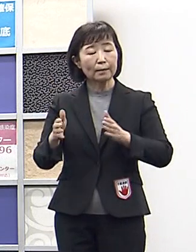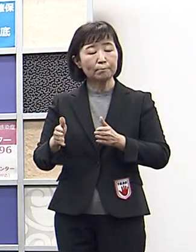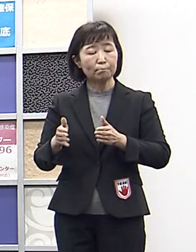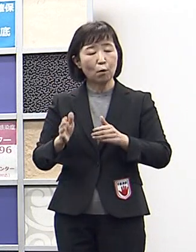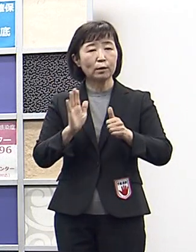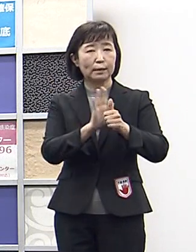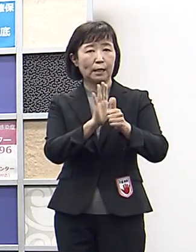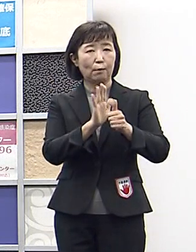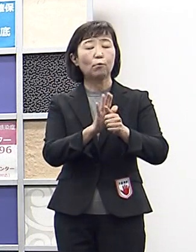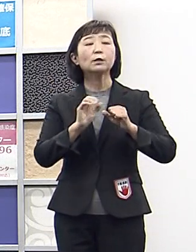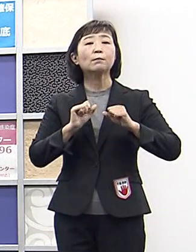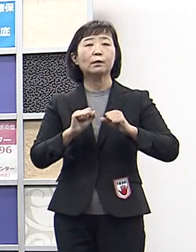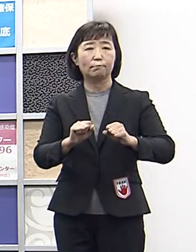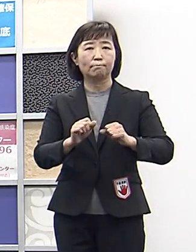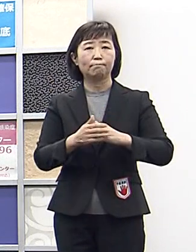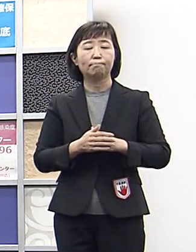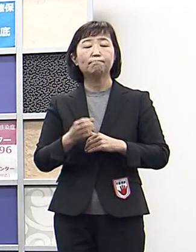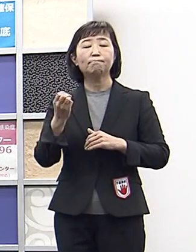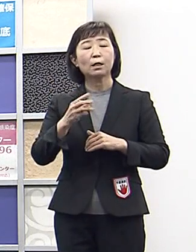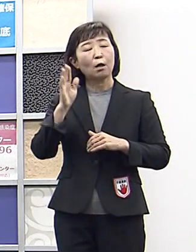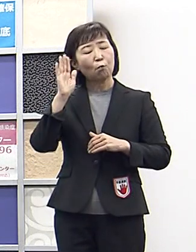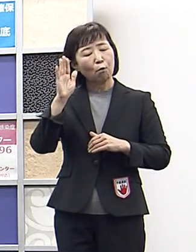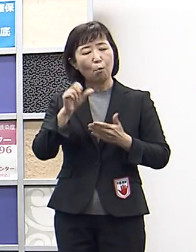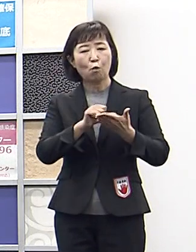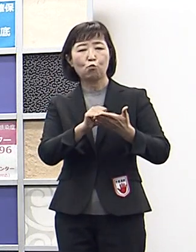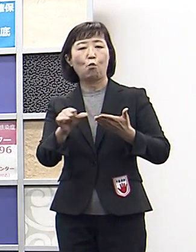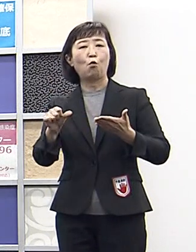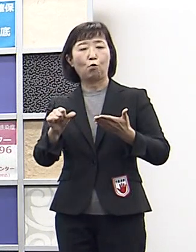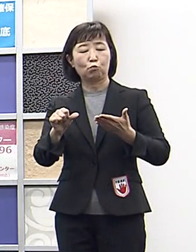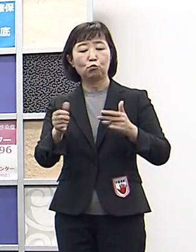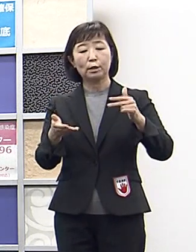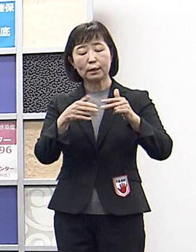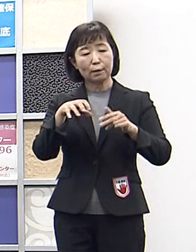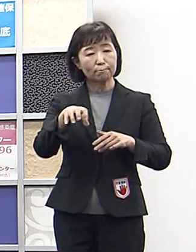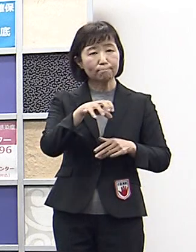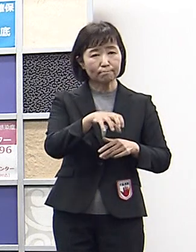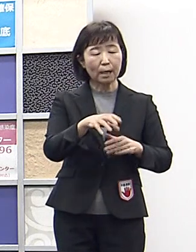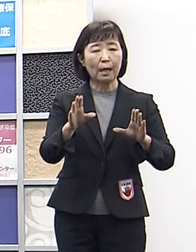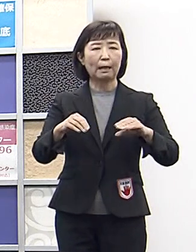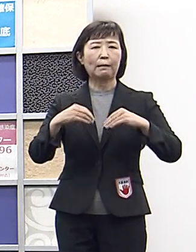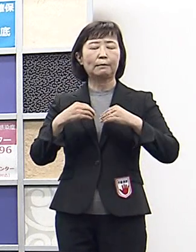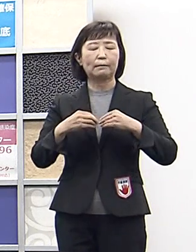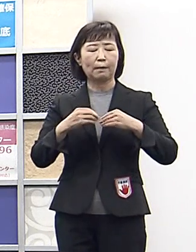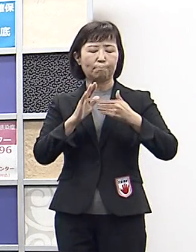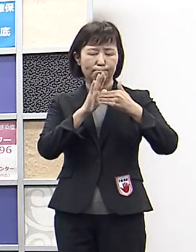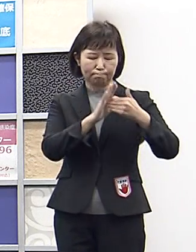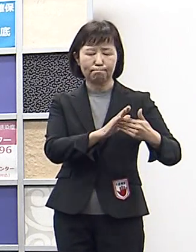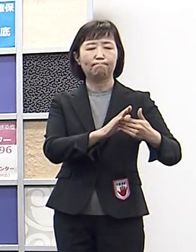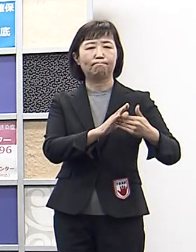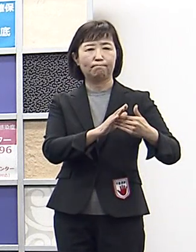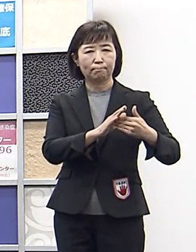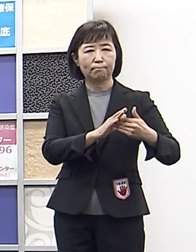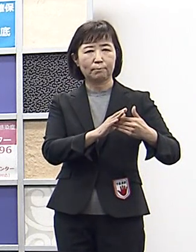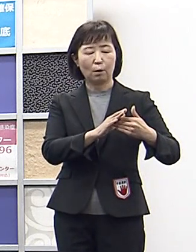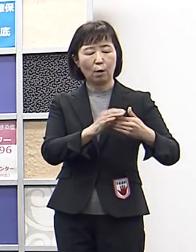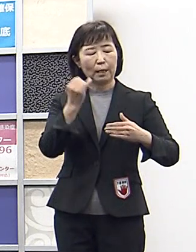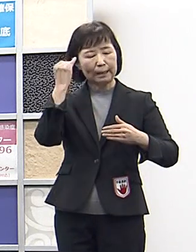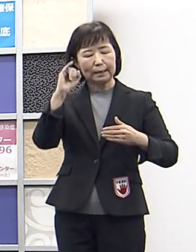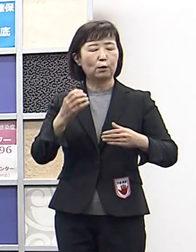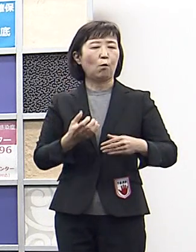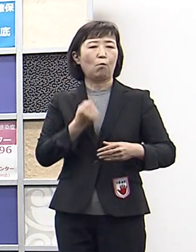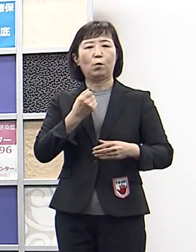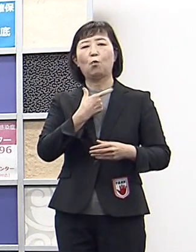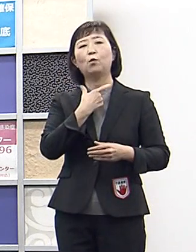ます加えまして今後も登録施設の皆様に感染防止対策への高い意識を継続して持っていただけるよう